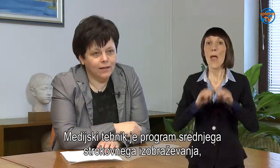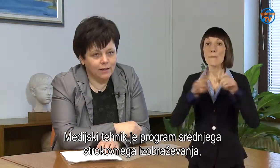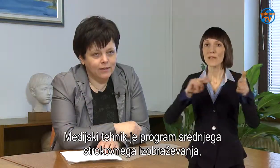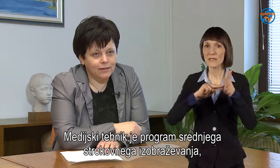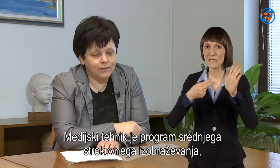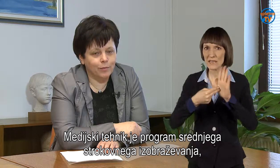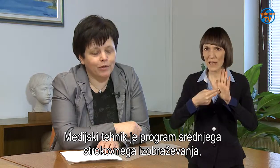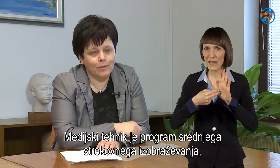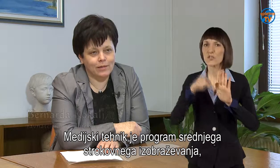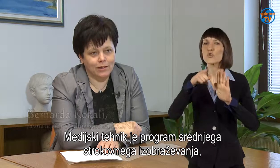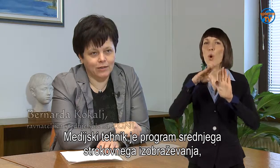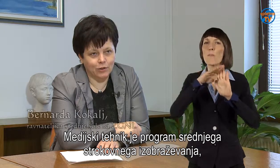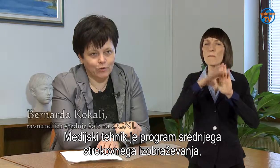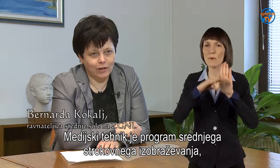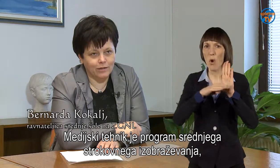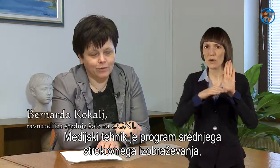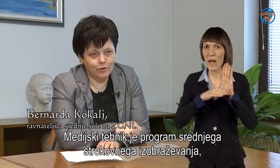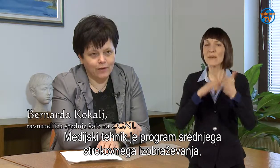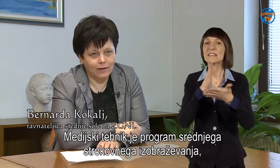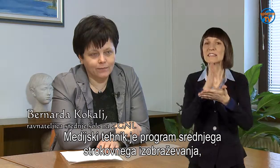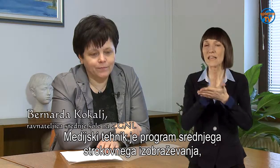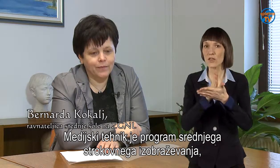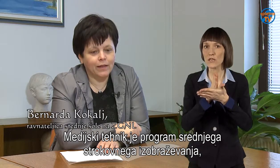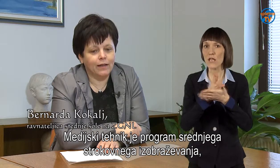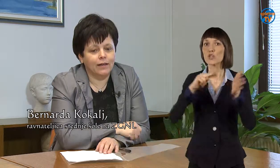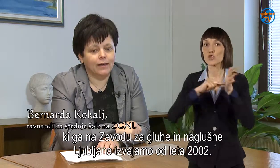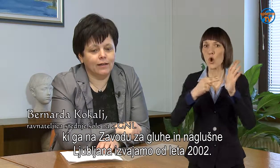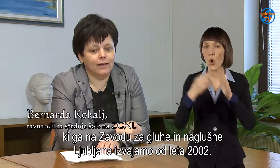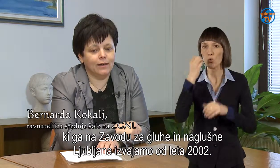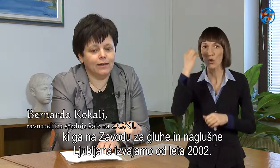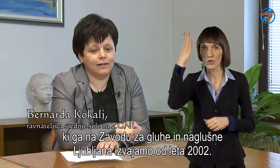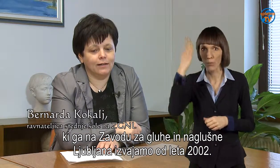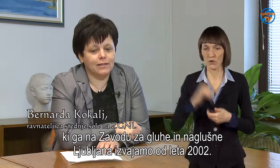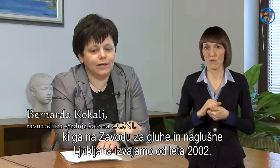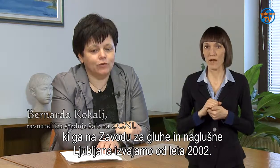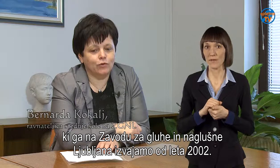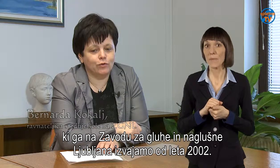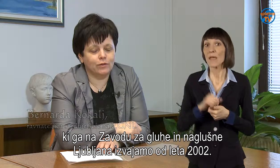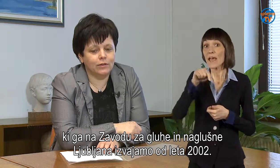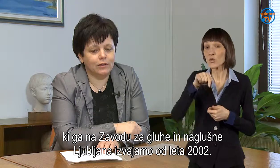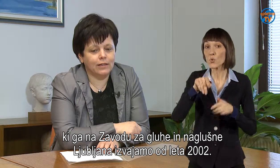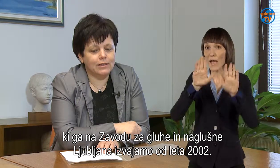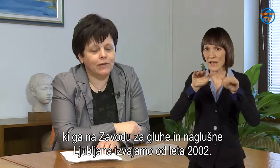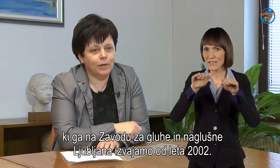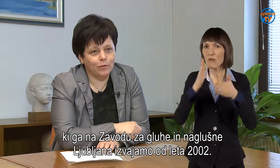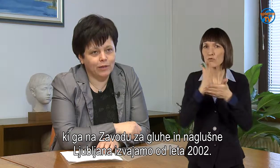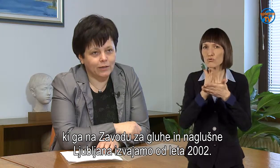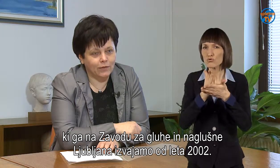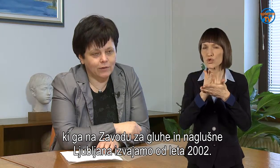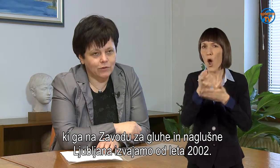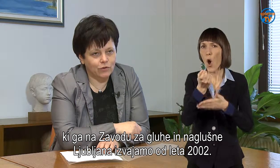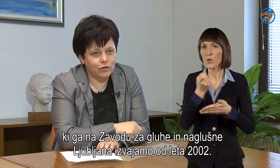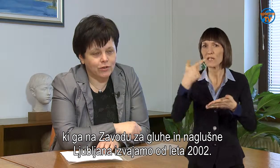Medijski tehnik je program srednjega strokovnega izobraževanja in na zavodu ga izvajamo od